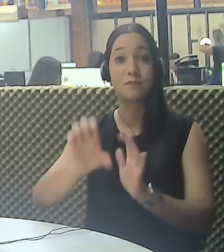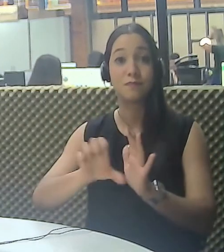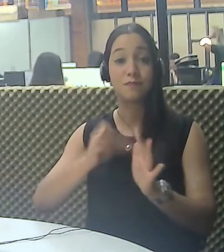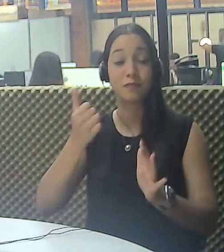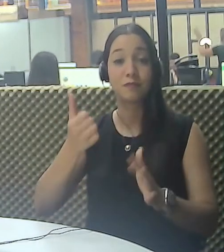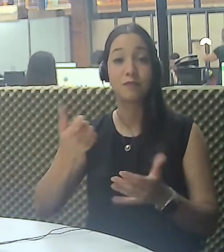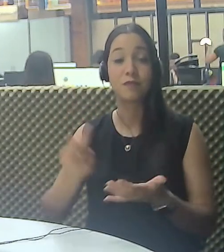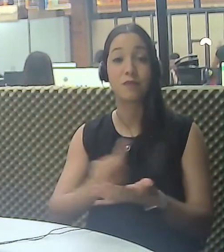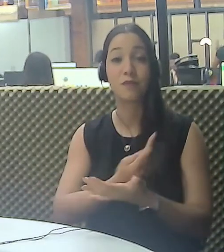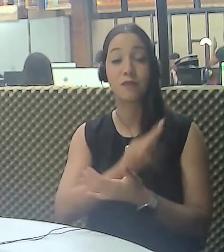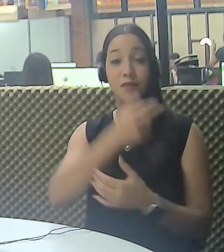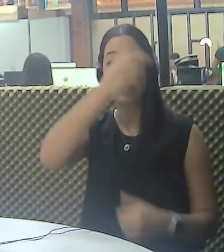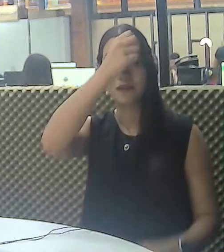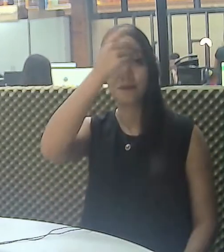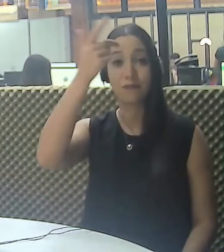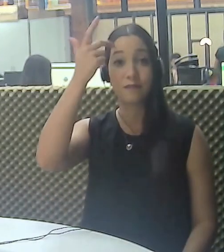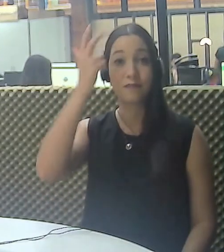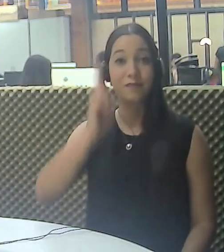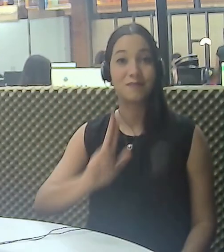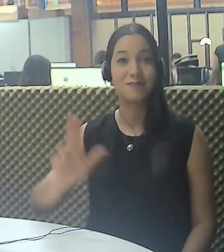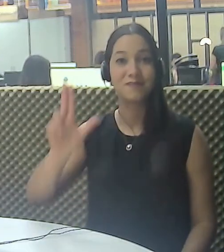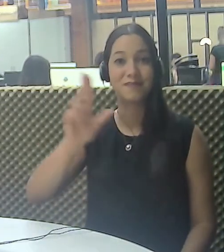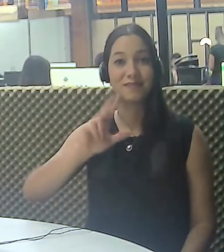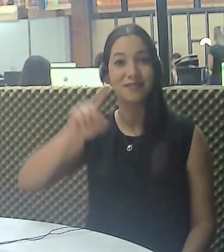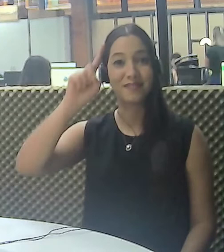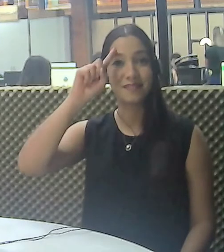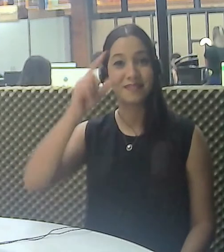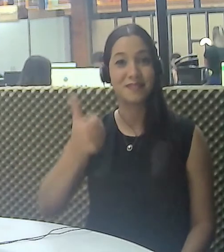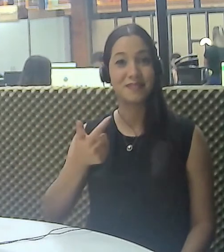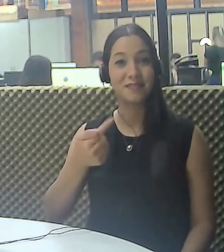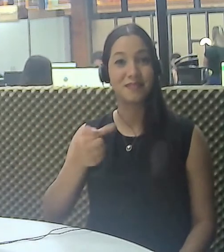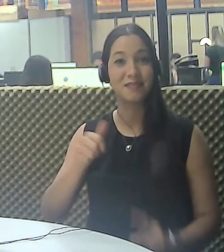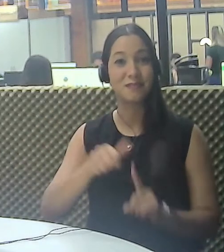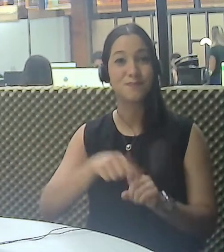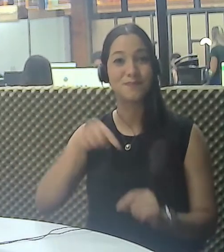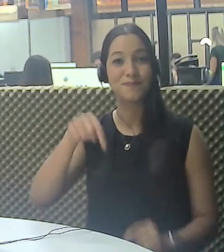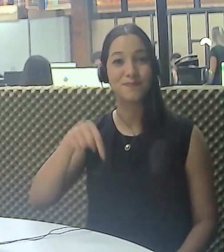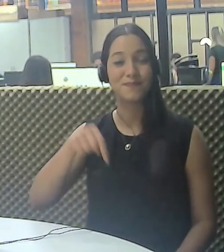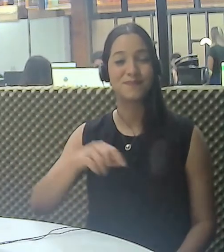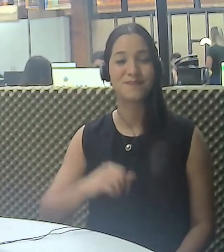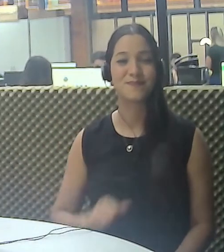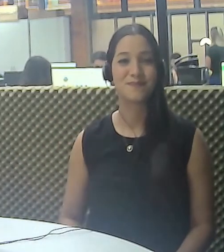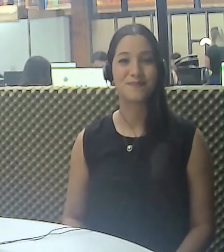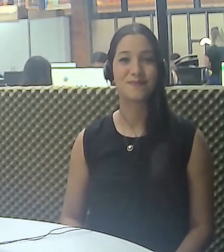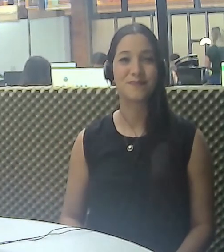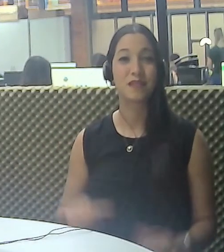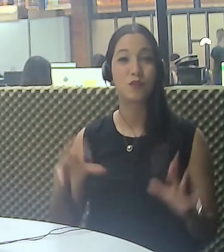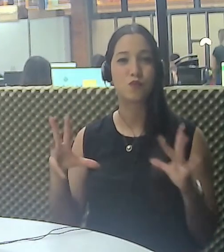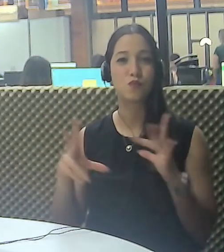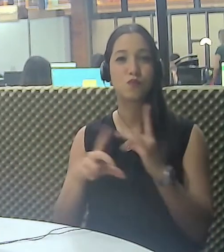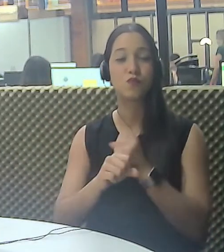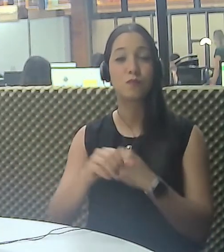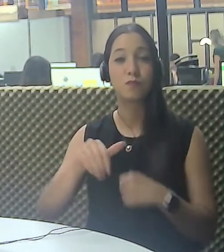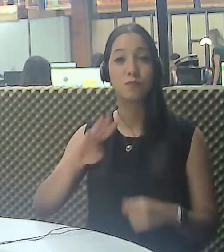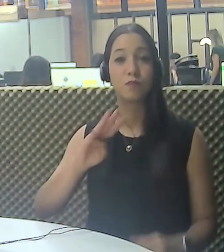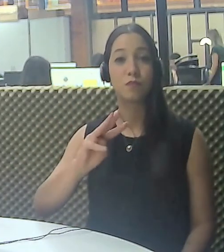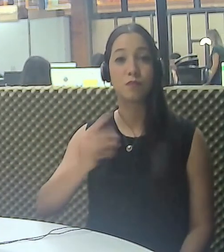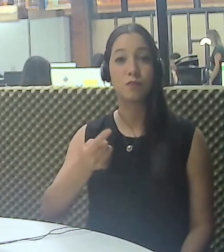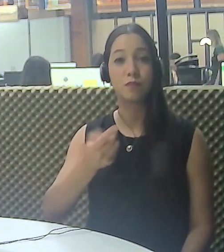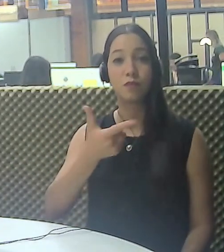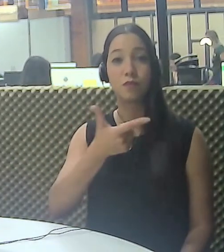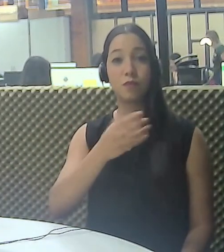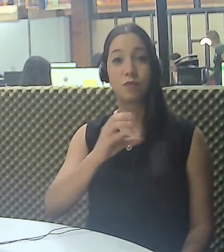empregos realizado pela Prefeitura de Uberlândia no dia 17 deste mês. Ao todo, mais de 4.200